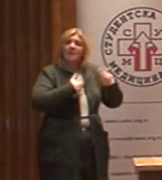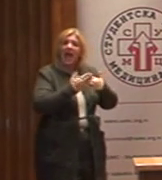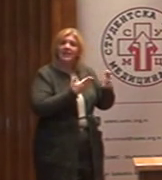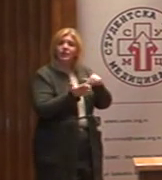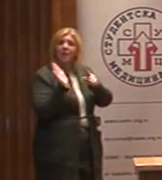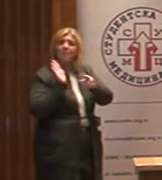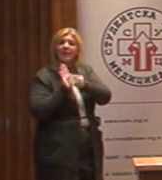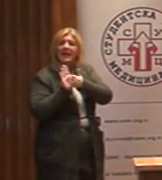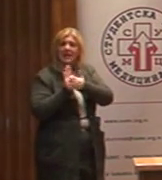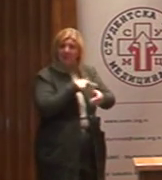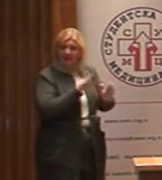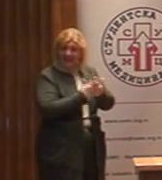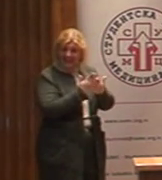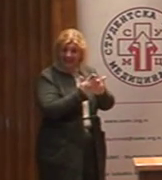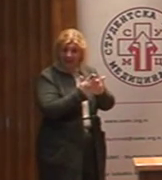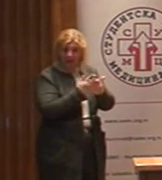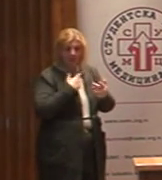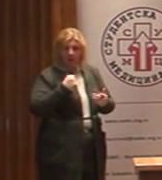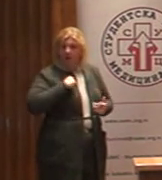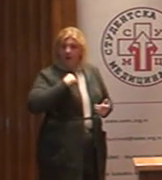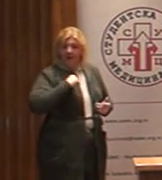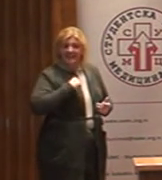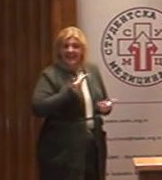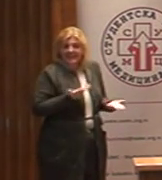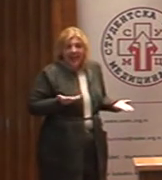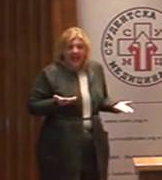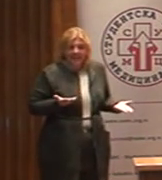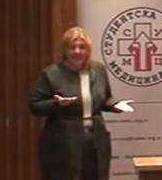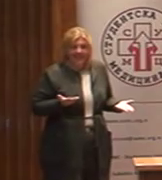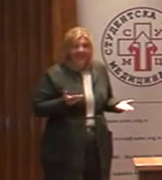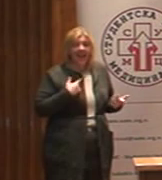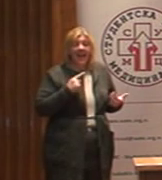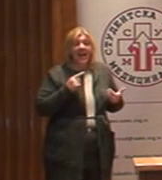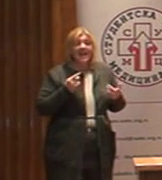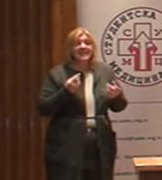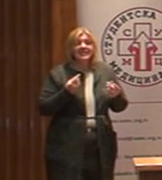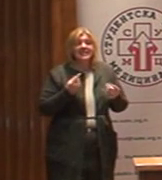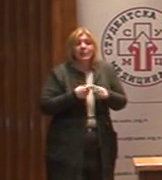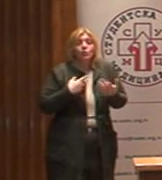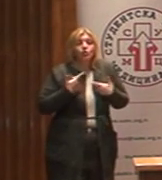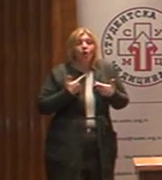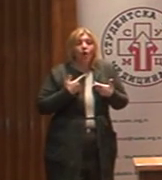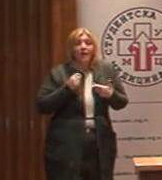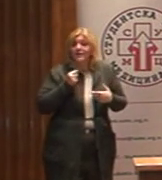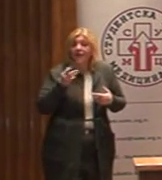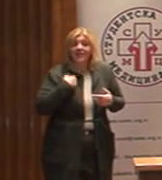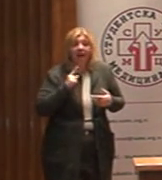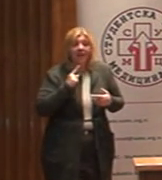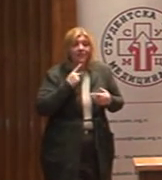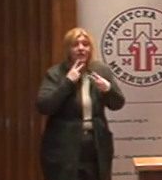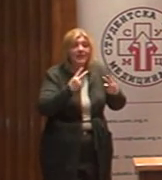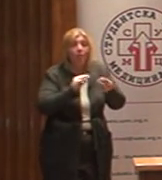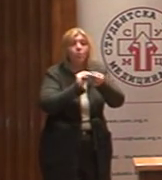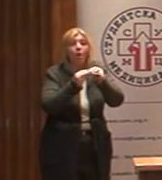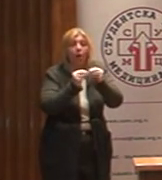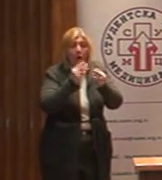koji su pokazali u knjizi su vrlo interesantni, barem bili, barem meni, jer pokazuju sa čime se zapravo susreću gluvi svakodnevno